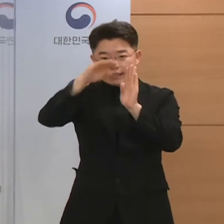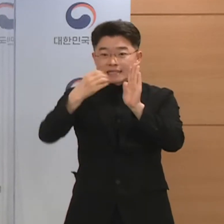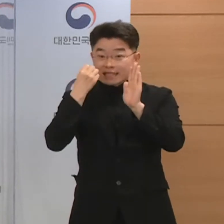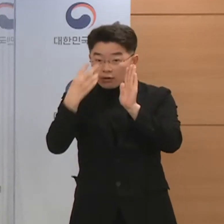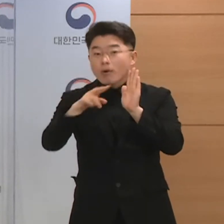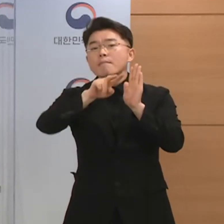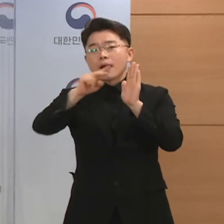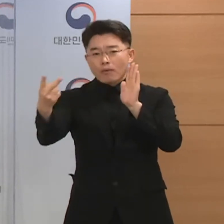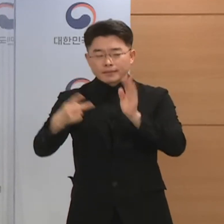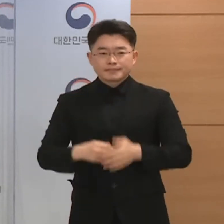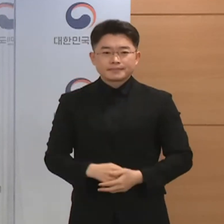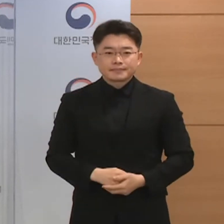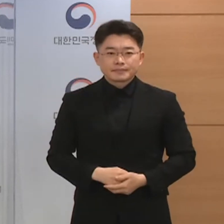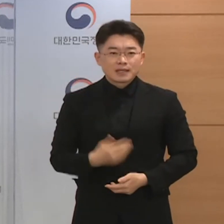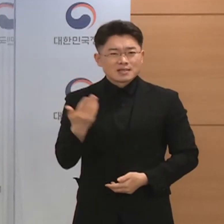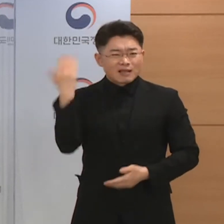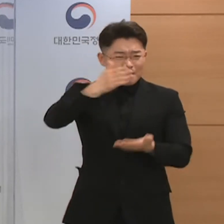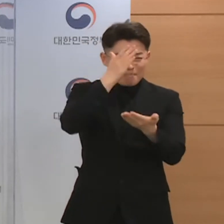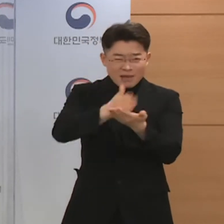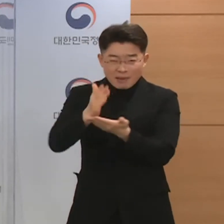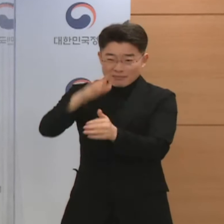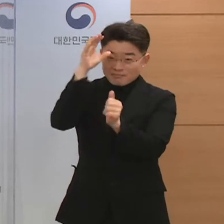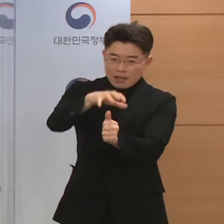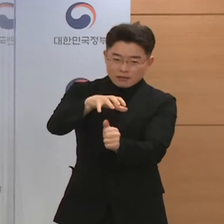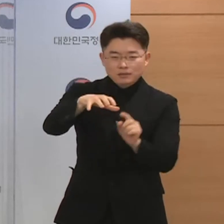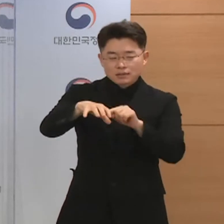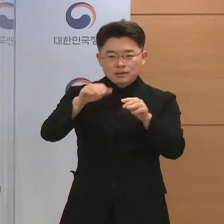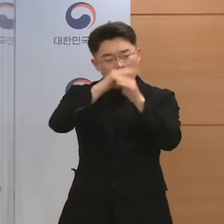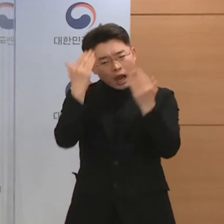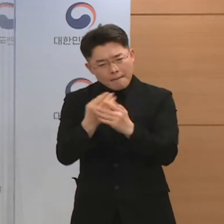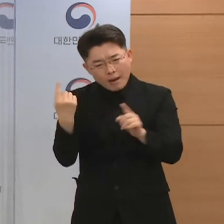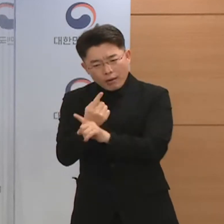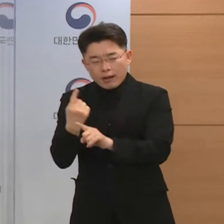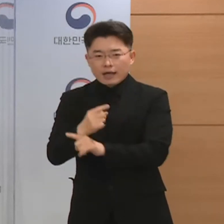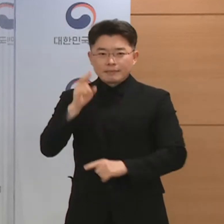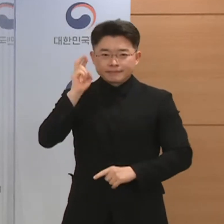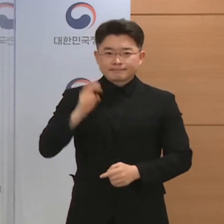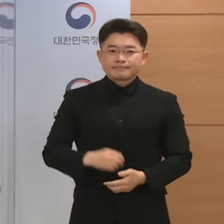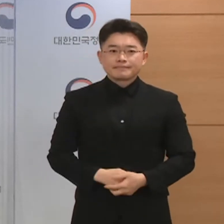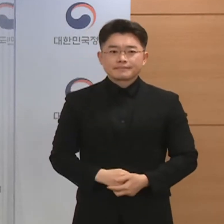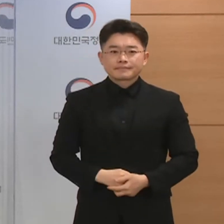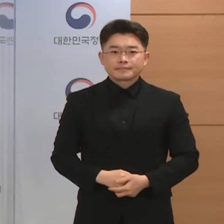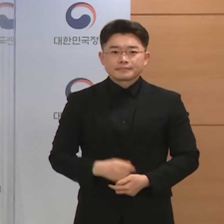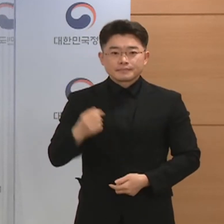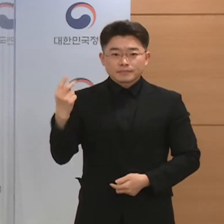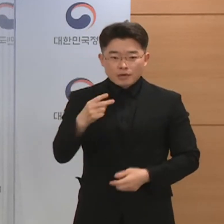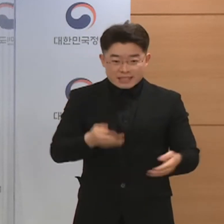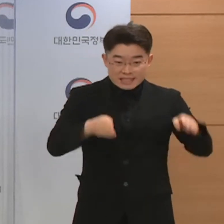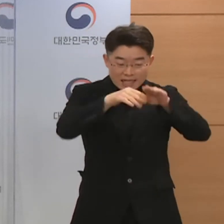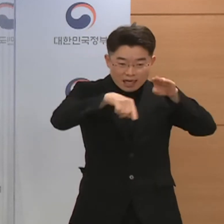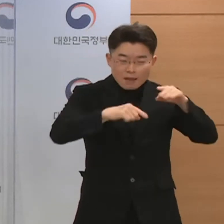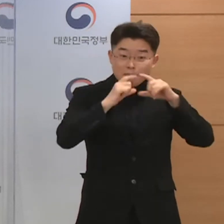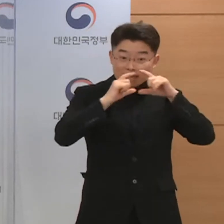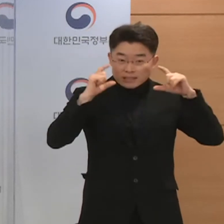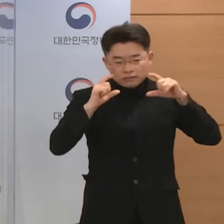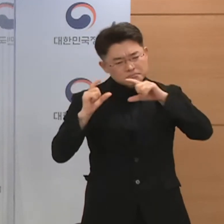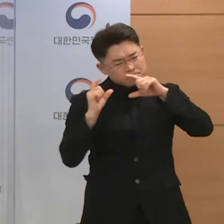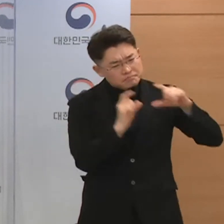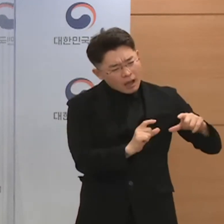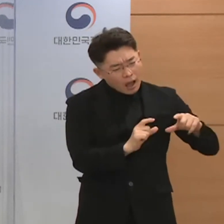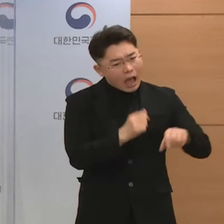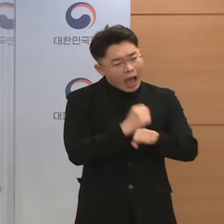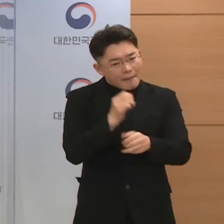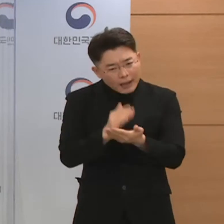재편하면서 모든 방역수칙을 재검토하게 될 것입니다. 또한 실내 마스크 착용에 대해서도 완화 방안을 논의할